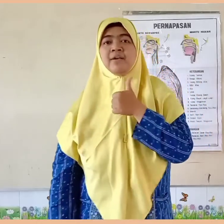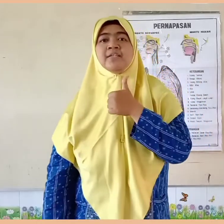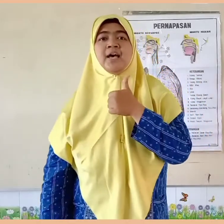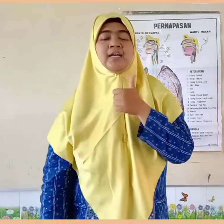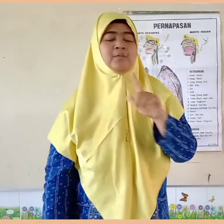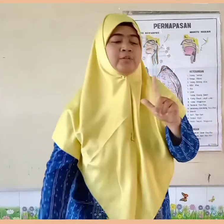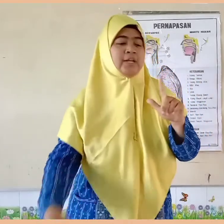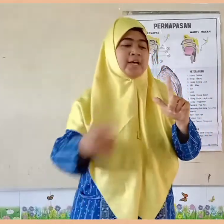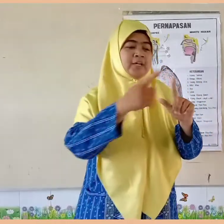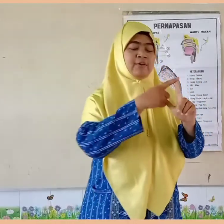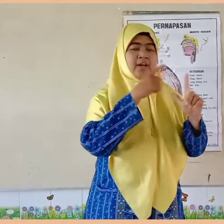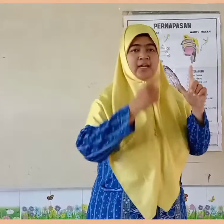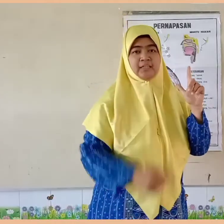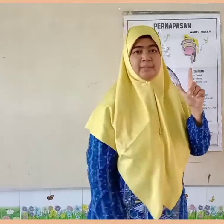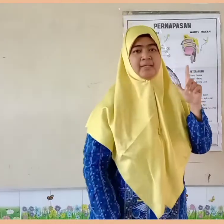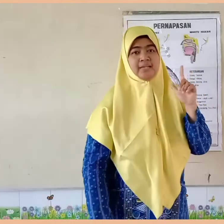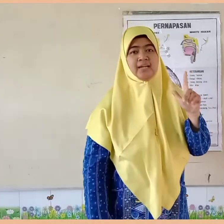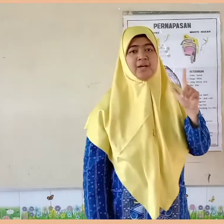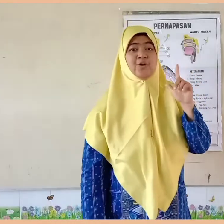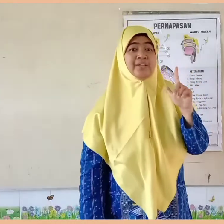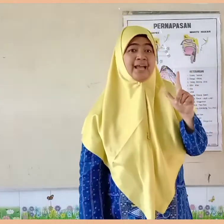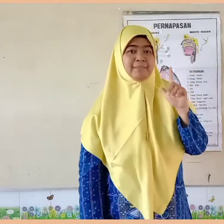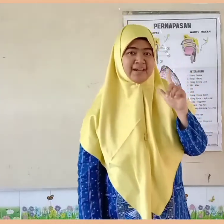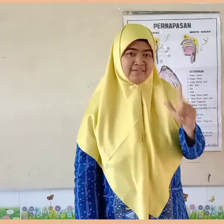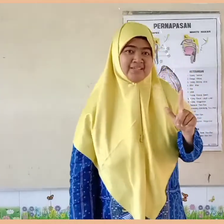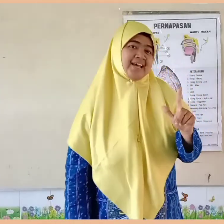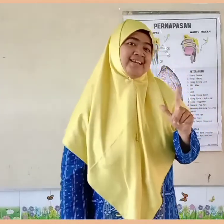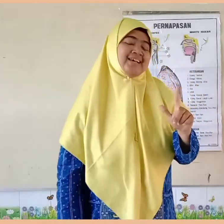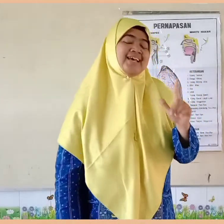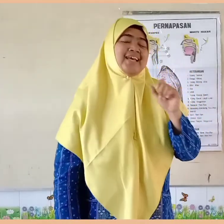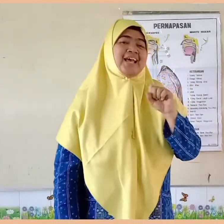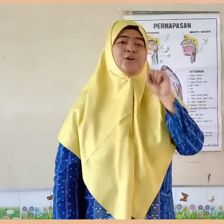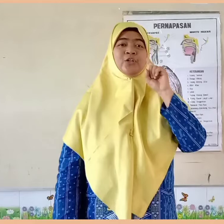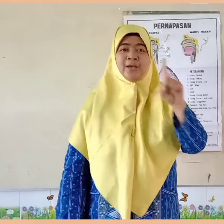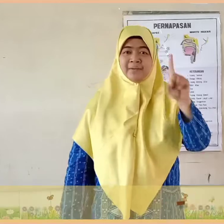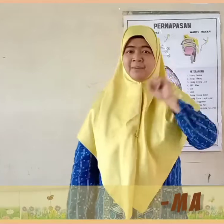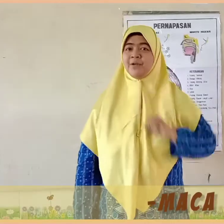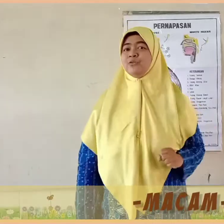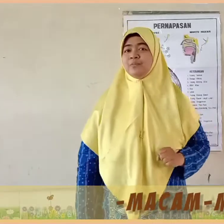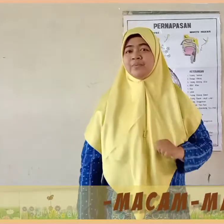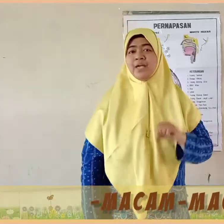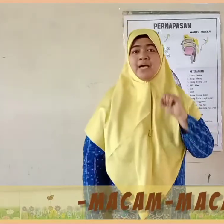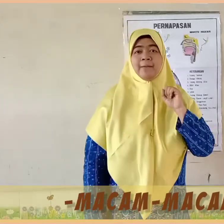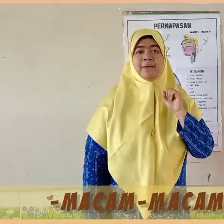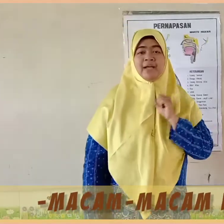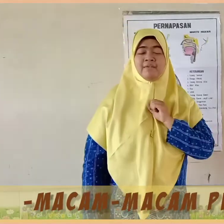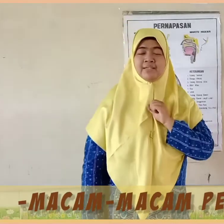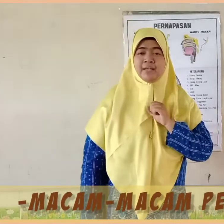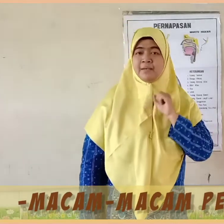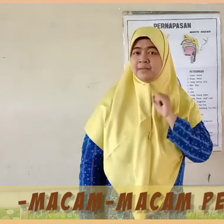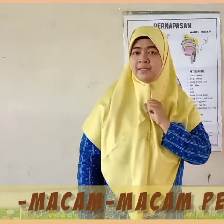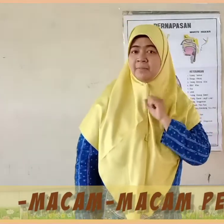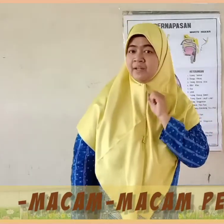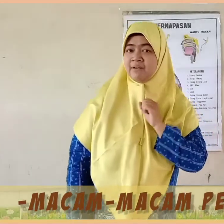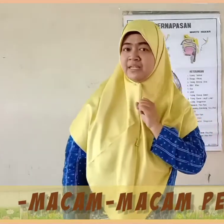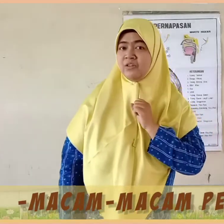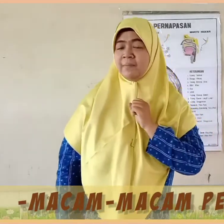pernafasan. Kemudian yang kedua yang akan kita pelajari adalah organ pernafasan. Nah, untuk yang pertama dulu. Pernafasan, macam-macam pernafasan itu apa